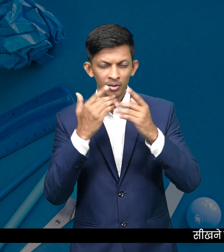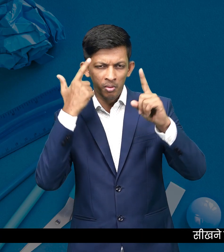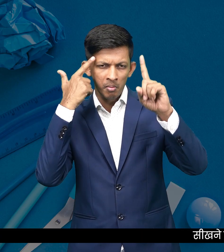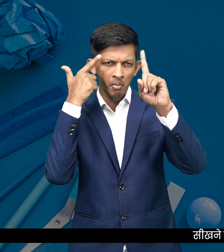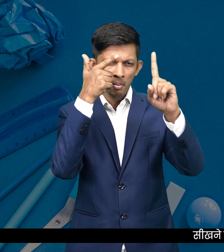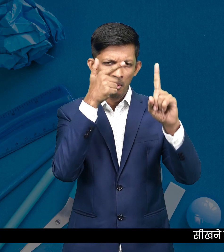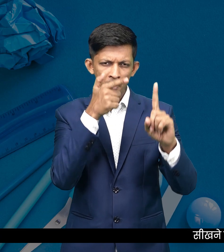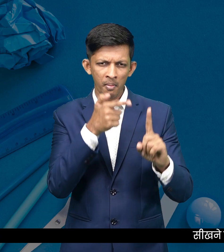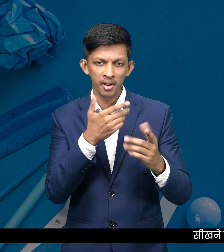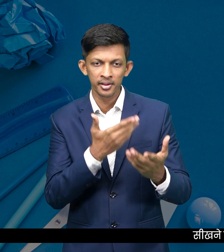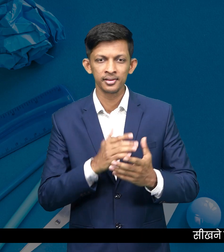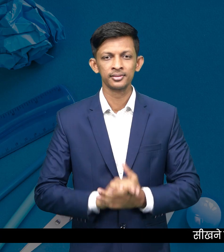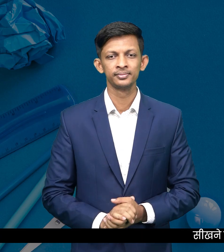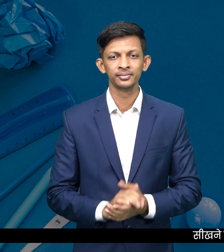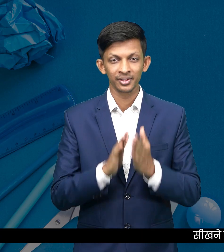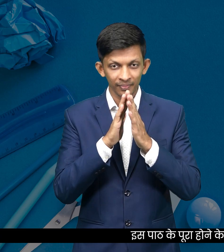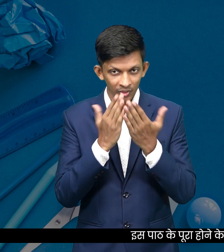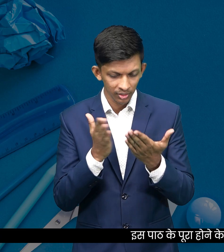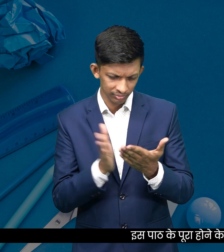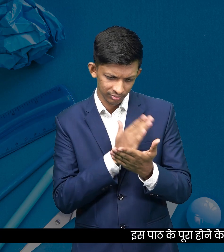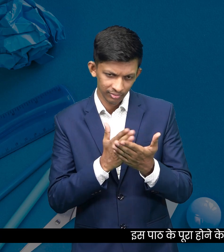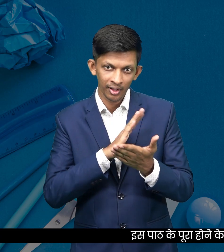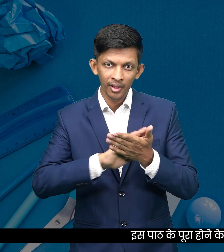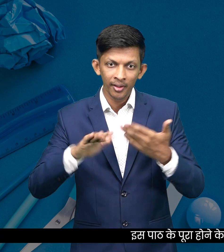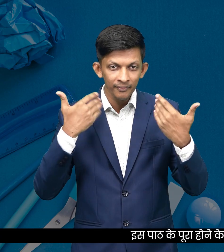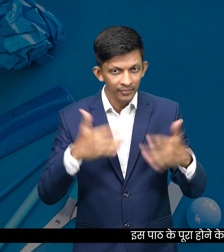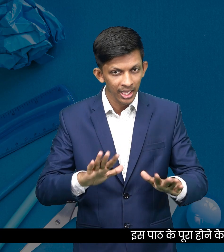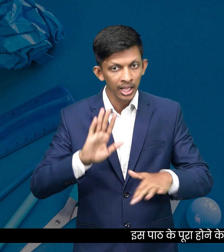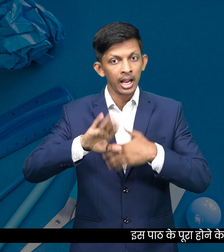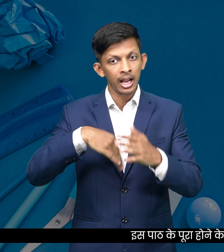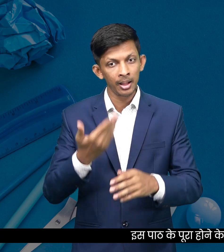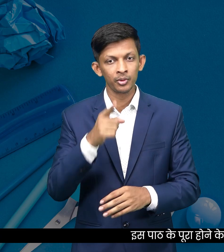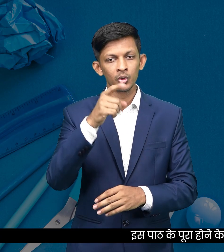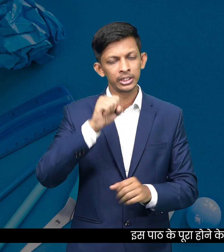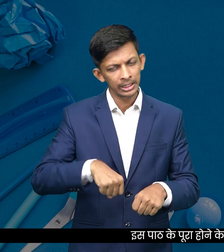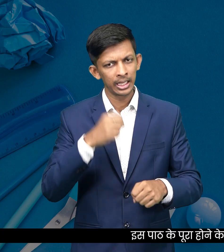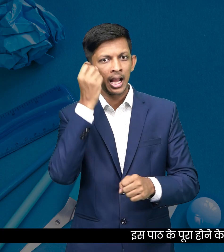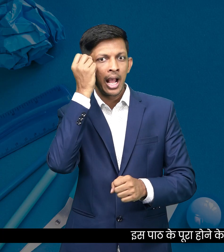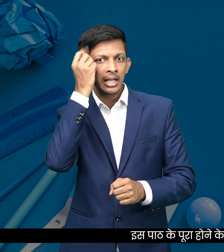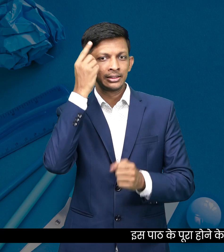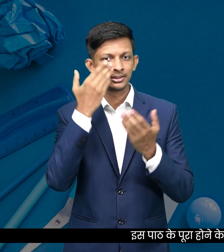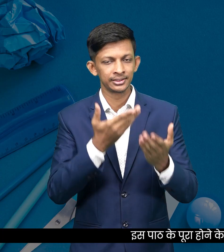सीखने के उपदेश। इस पाठ के पूरा होने के पश्चात आप जान पाएंगे।